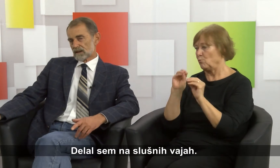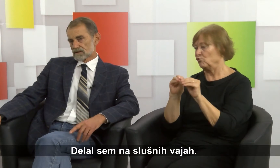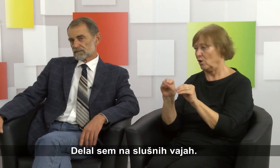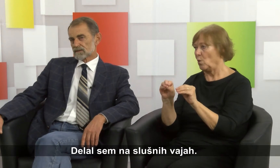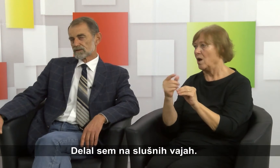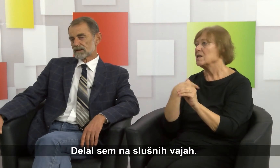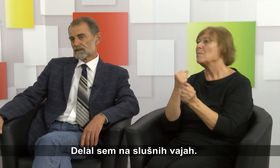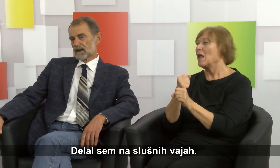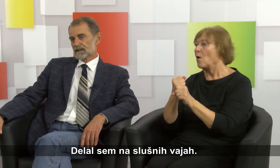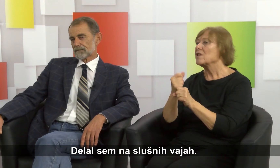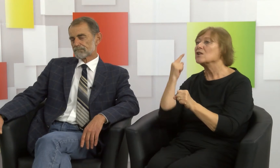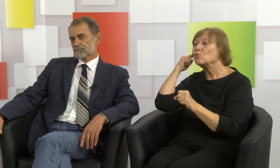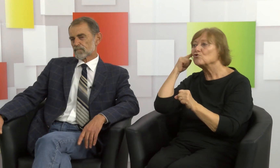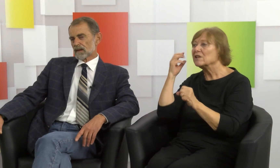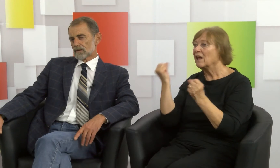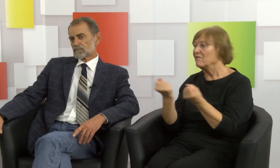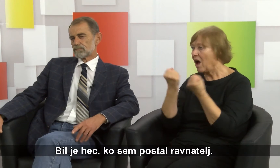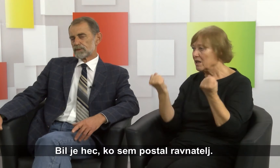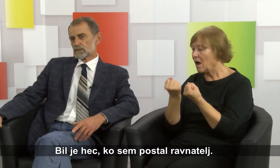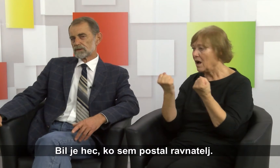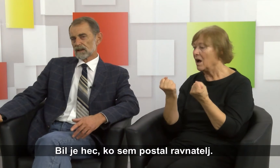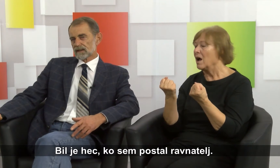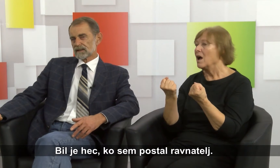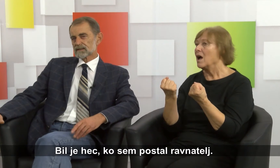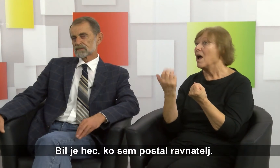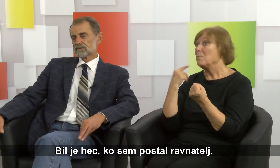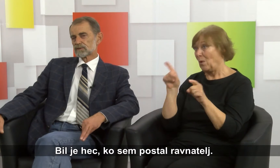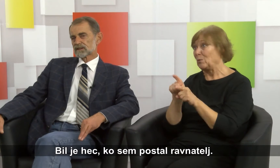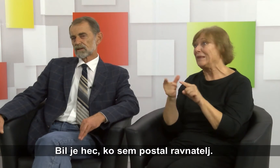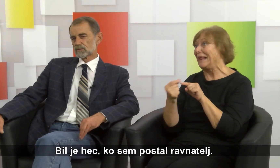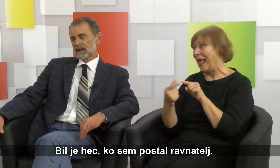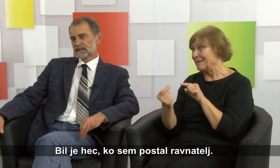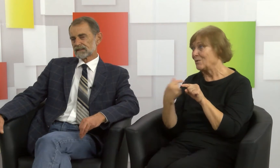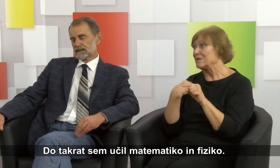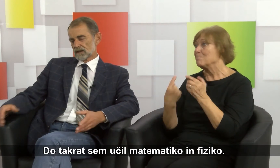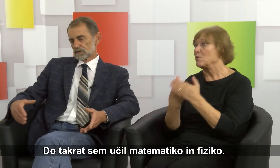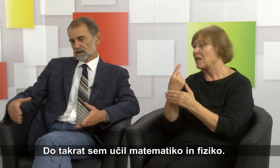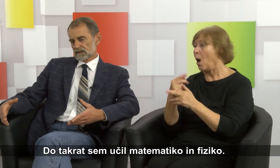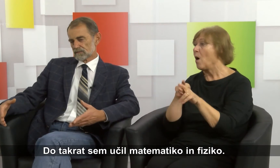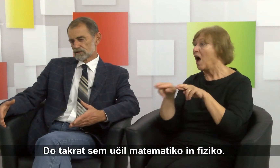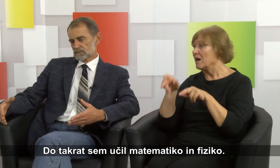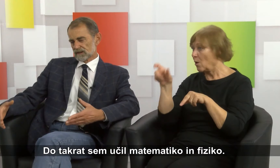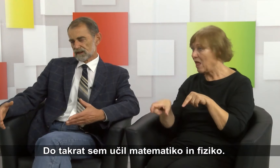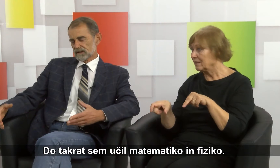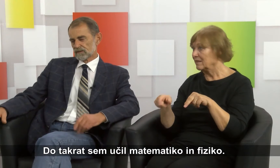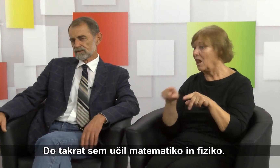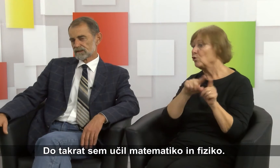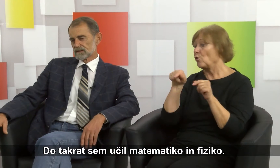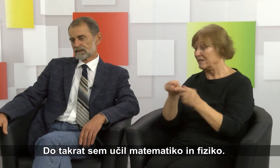Delal sem na slušnih vajah. Bil je hec, ko sem postal ravnatelj. Do takrat sem učil matematiko in fiziko